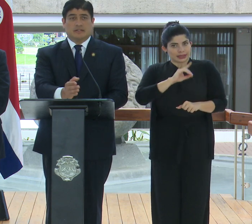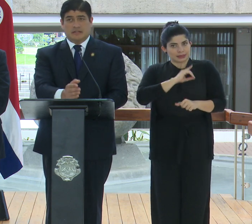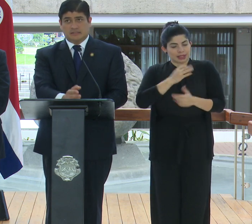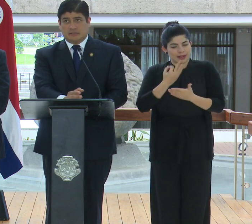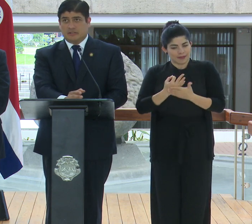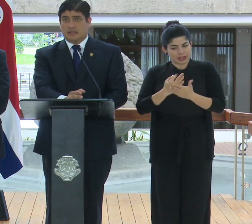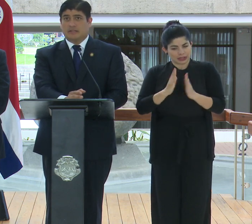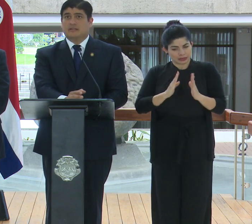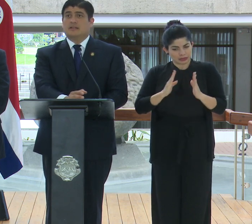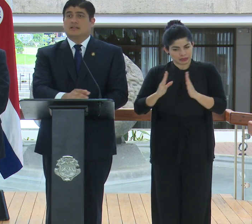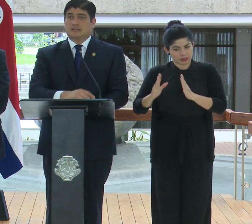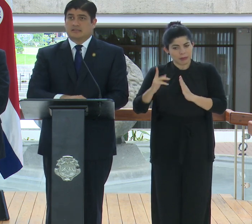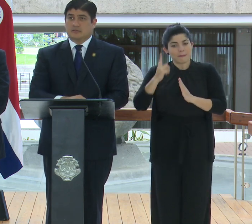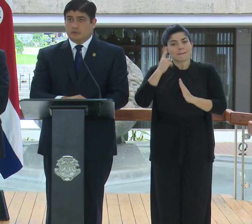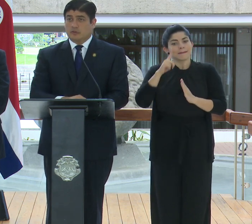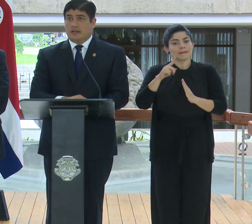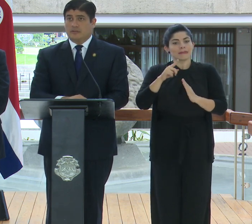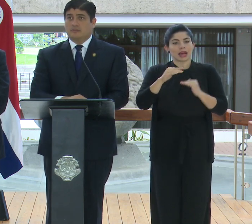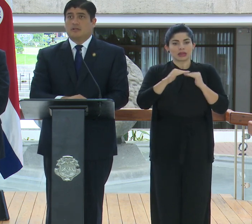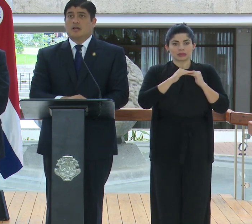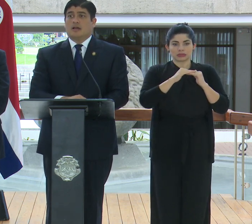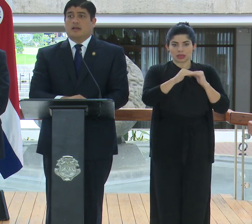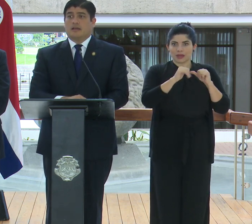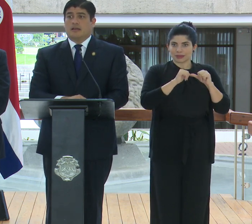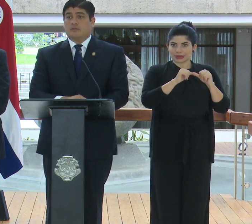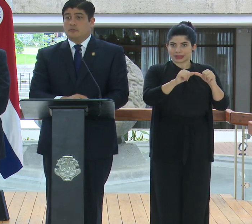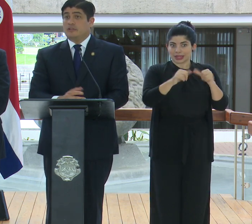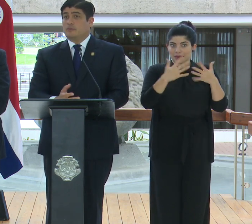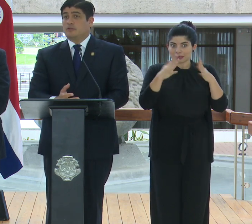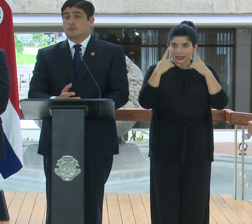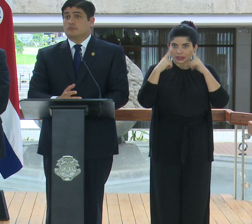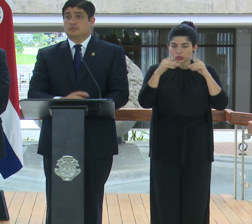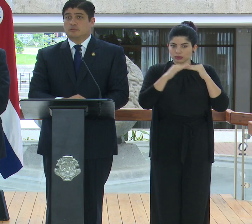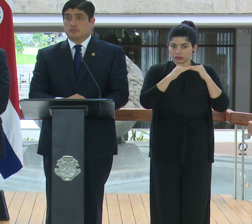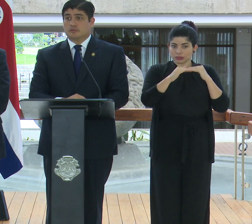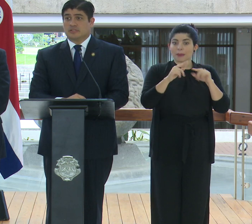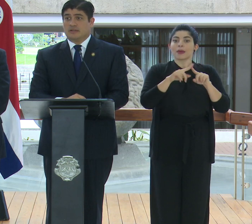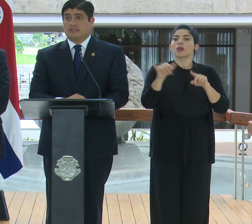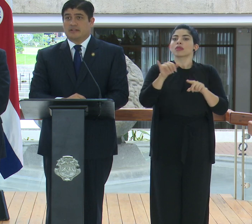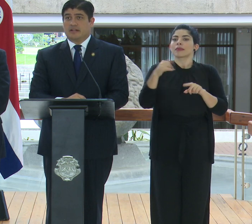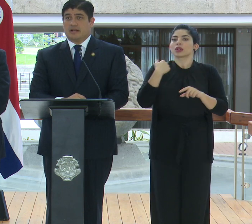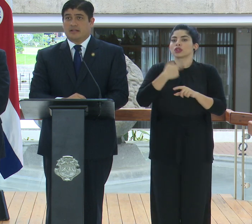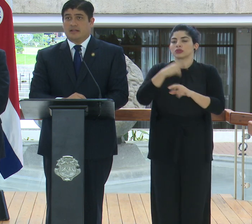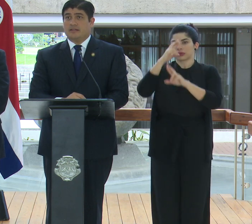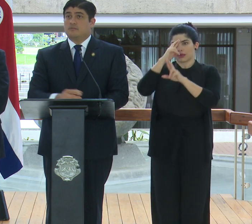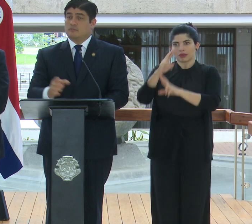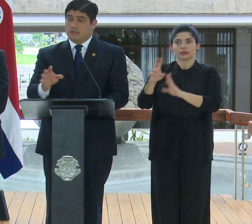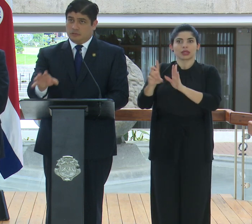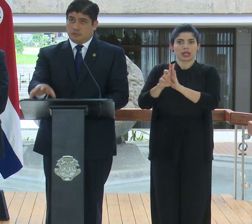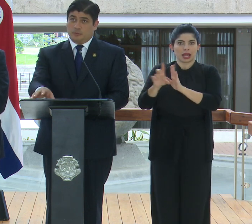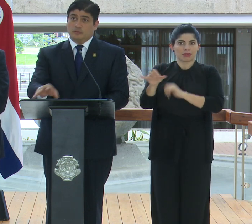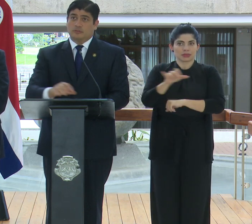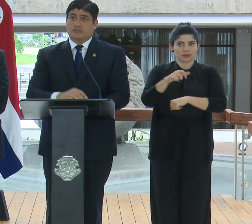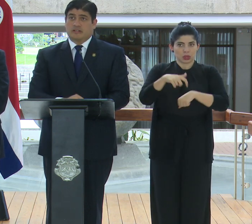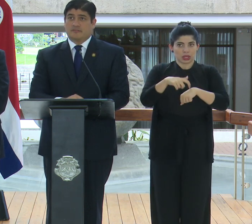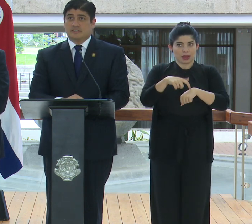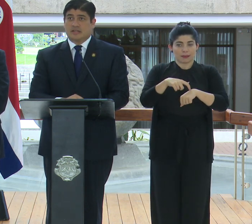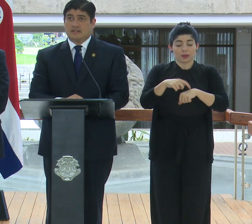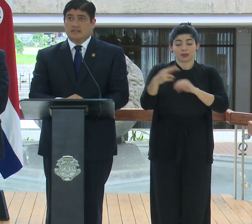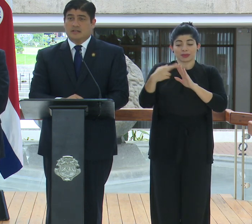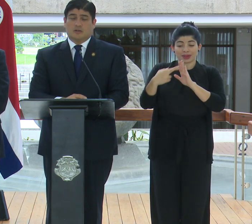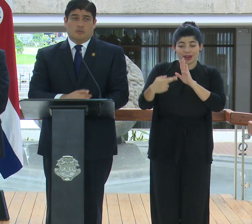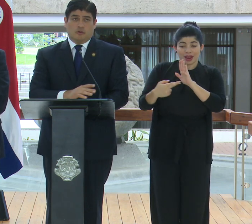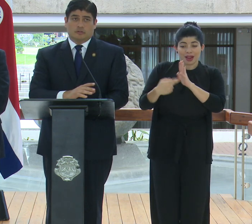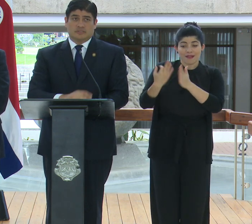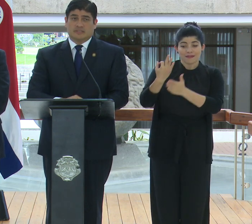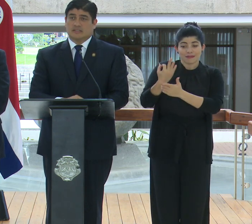para mantener la estabilidad que hemos logrado, al mismo tiempo que somos respetuosos de la materia de la legalidad. Estos puntos de regla